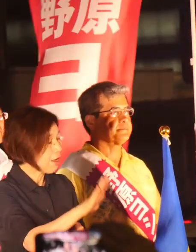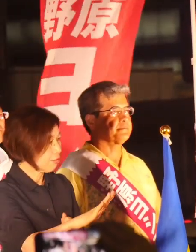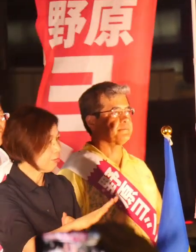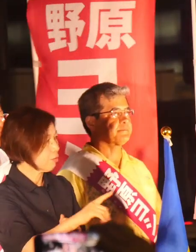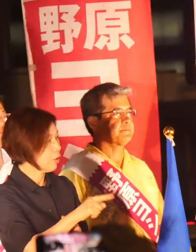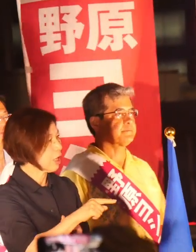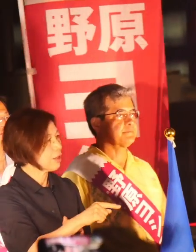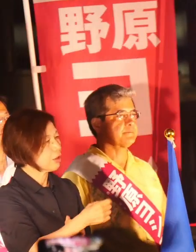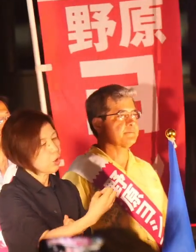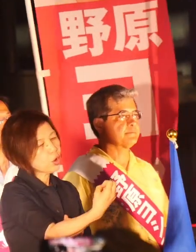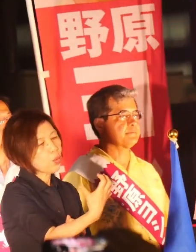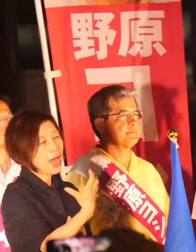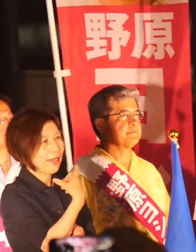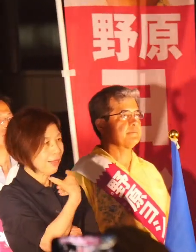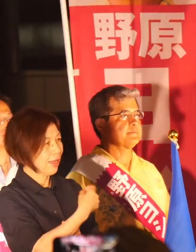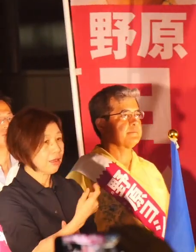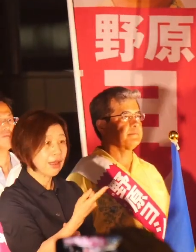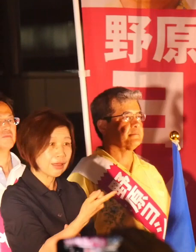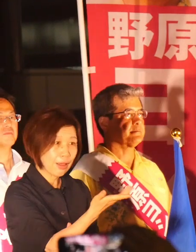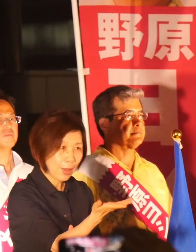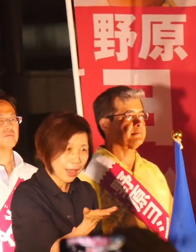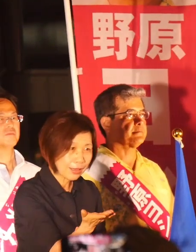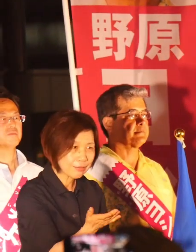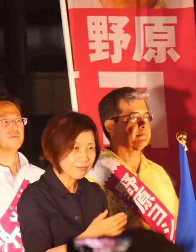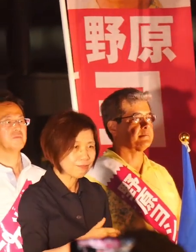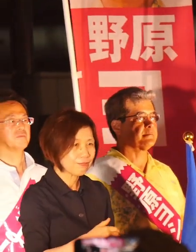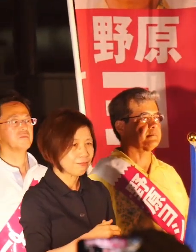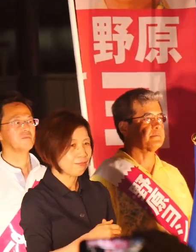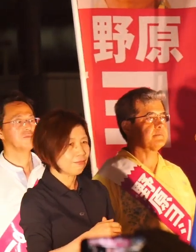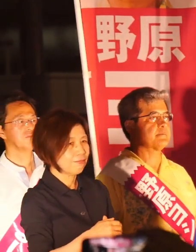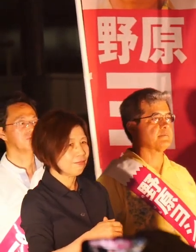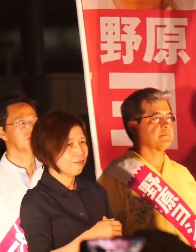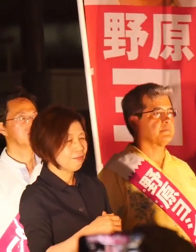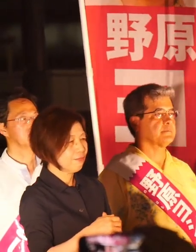私はそう言われたい。あなたは。